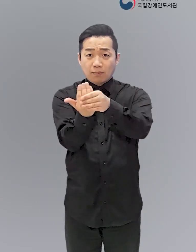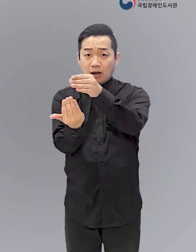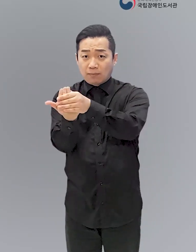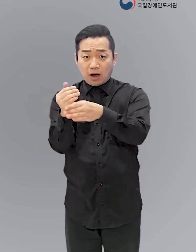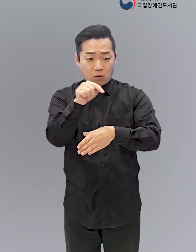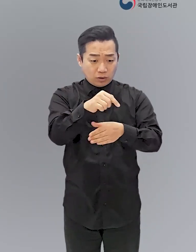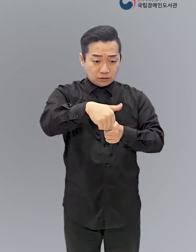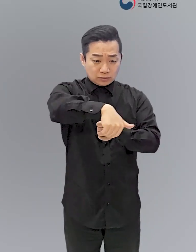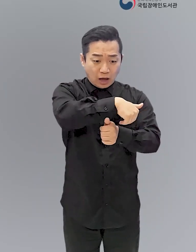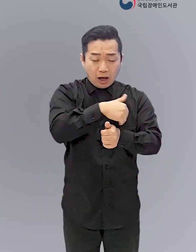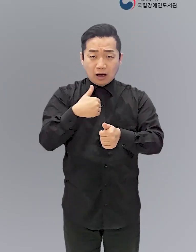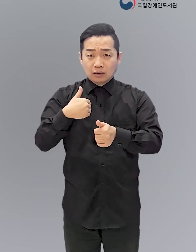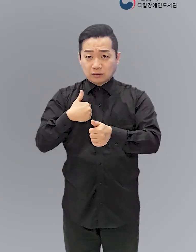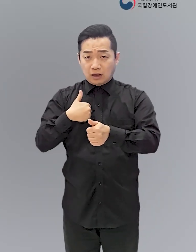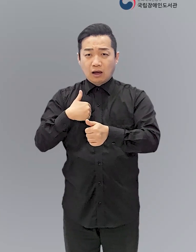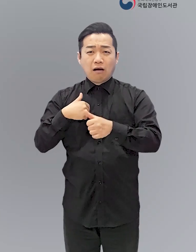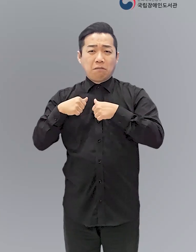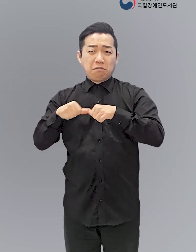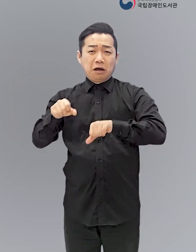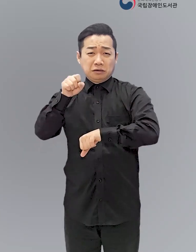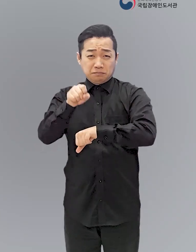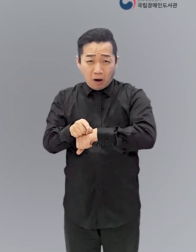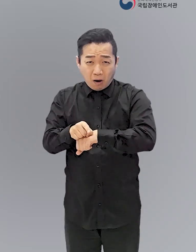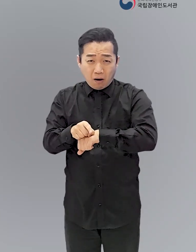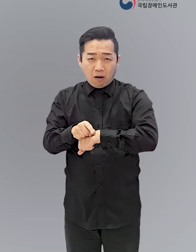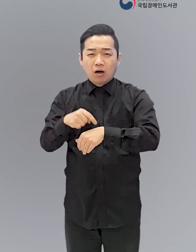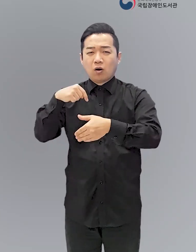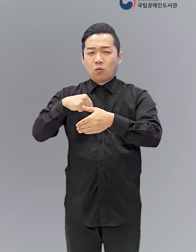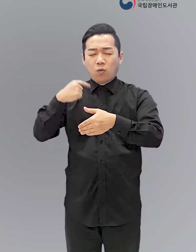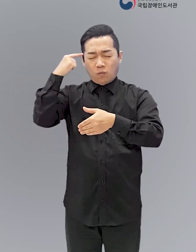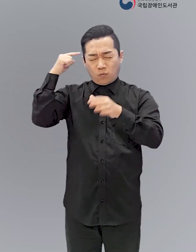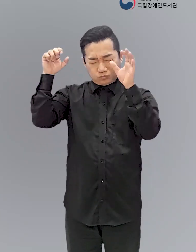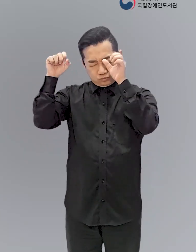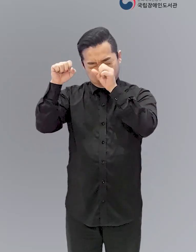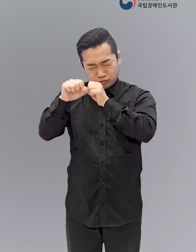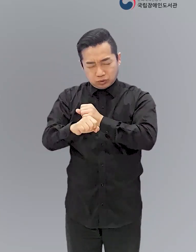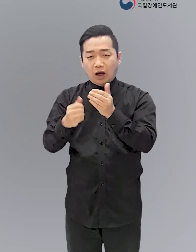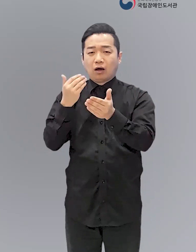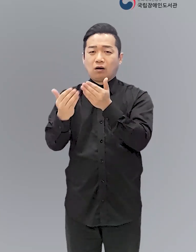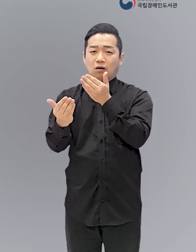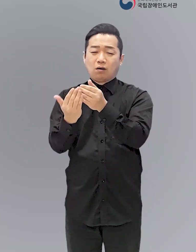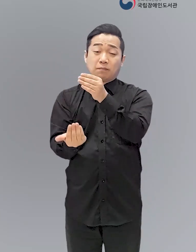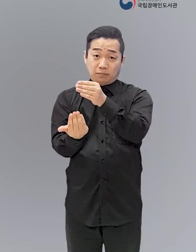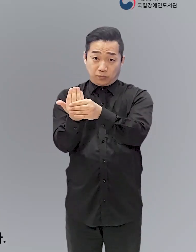상황과 자기 파괴적 성향은 그를 정신적으로 무너져 내리는 경험으로 이끈다.